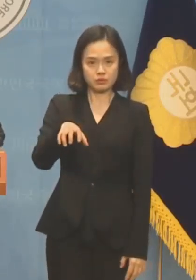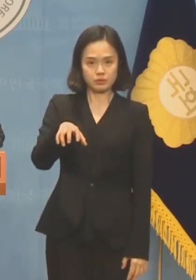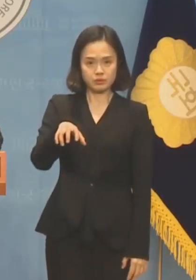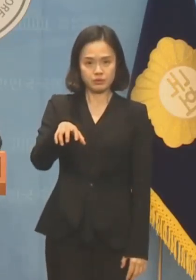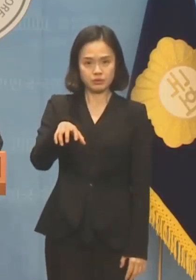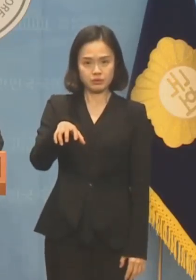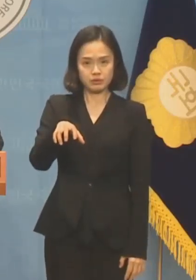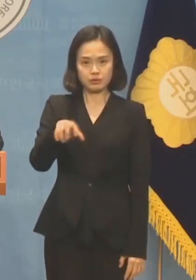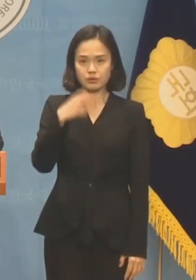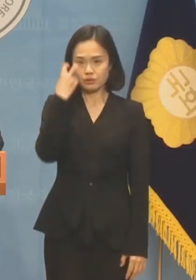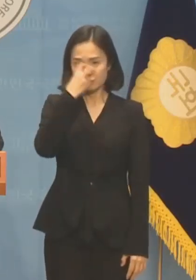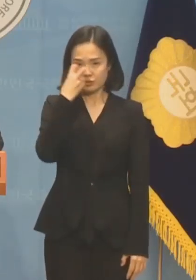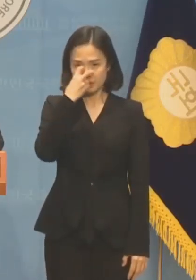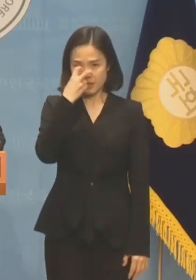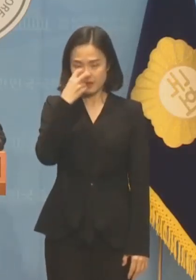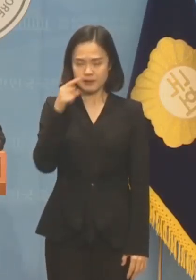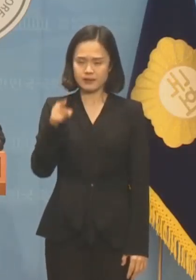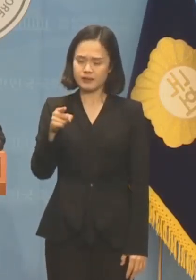수사에